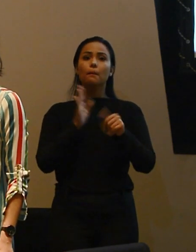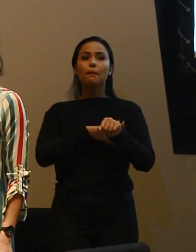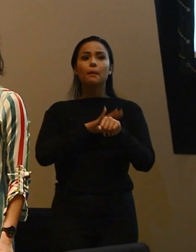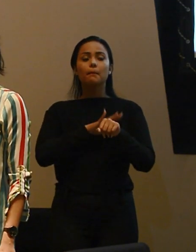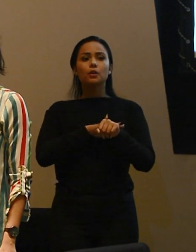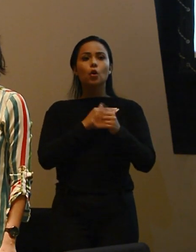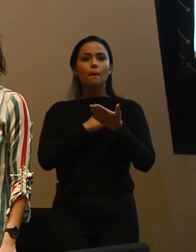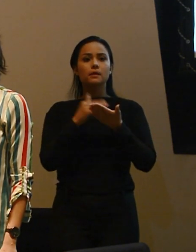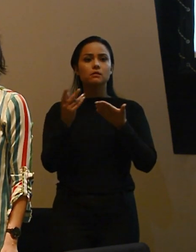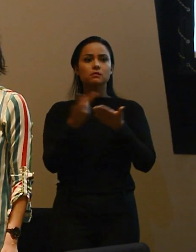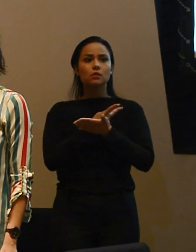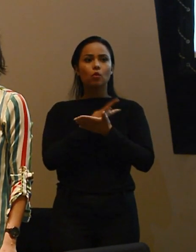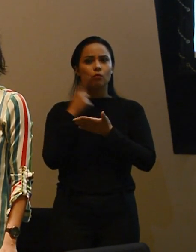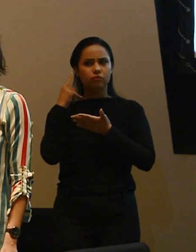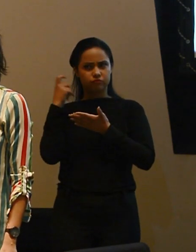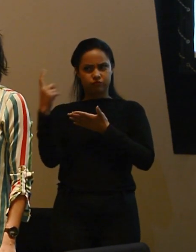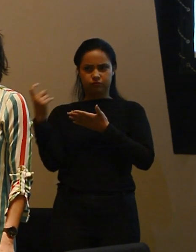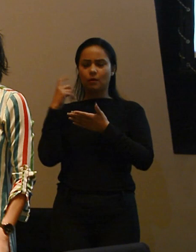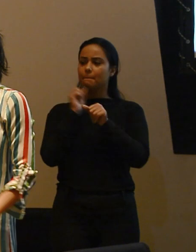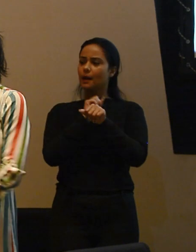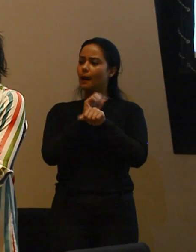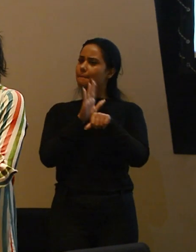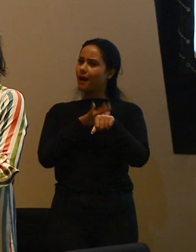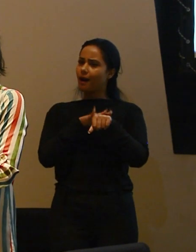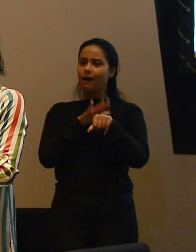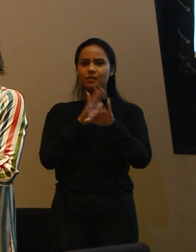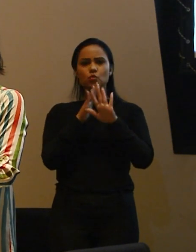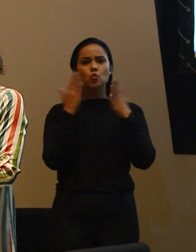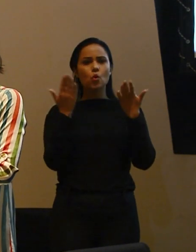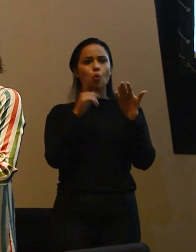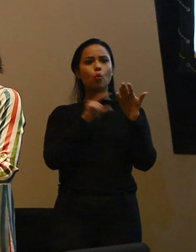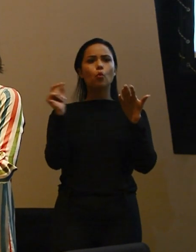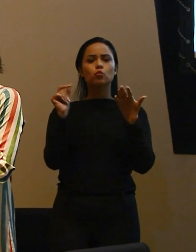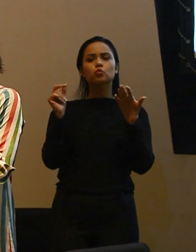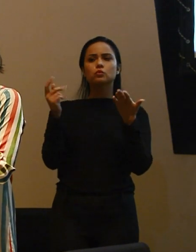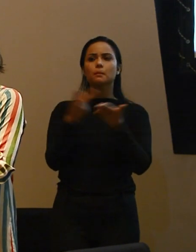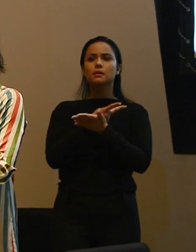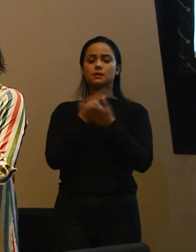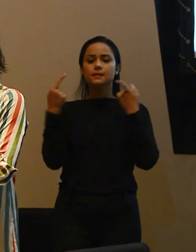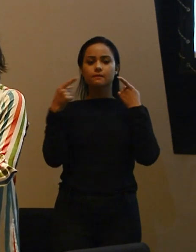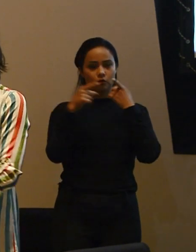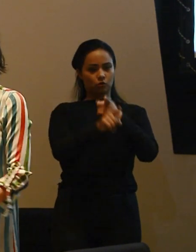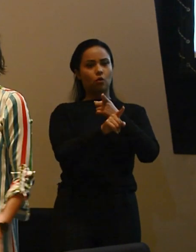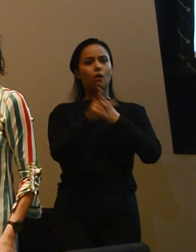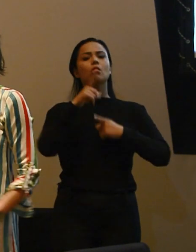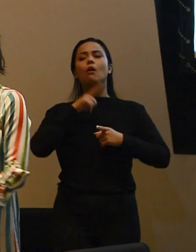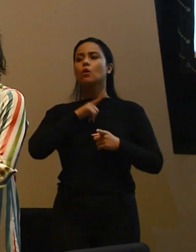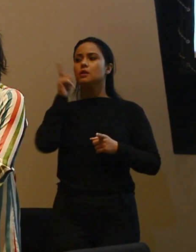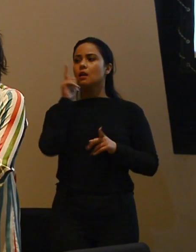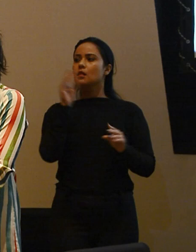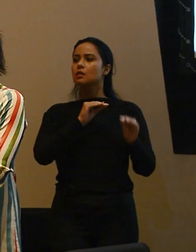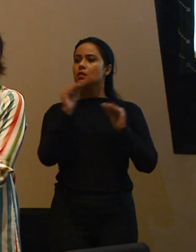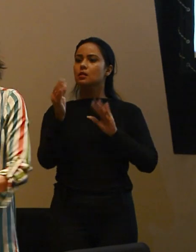já vai começar situações de ruído, se a gente vai esperar um pouquinho mais, quais são outras situações desafiadoras que a gente vai conseguir dar